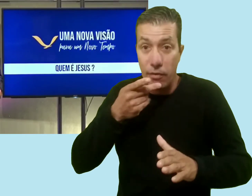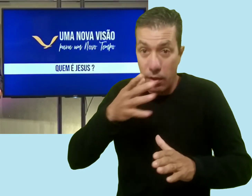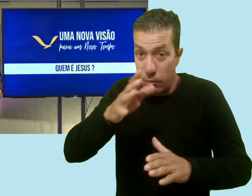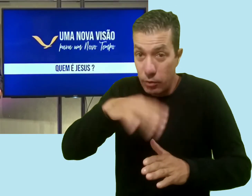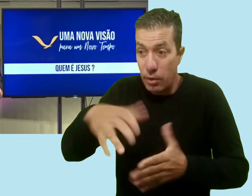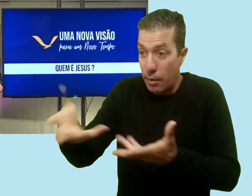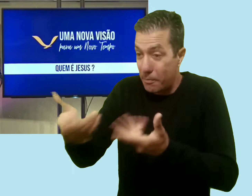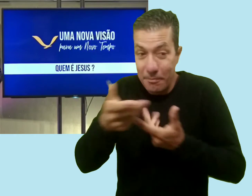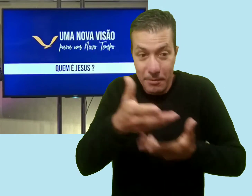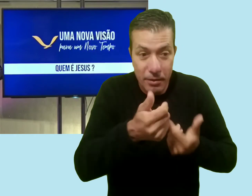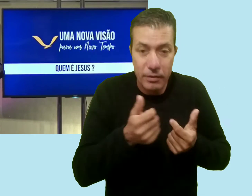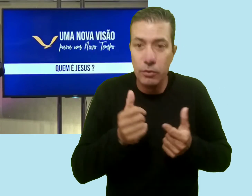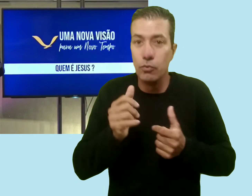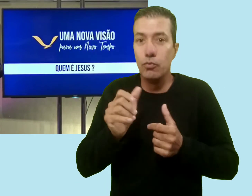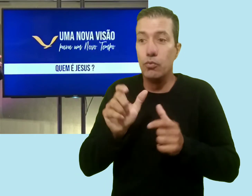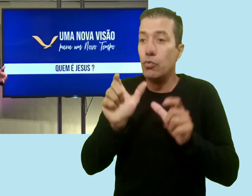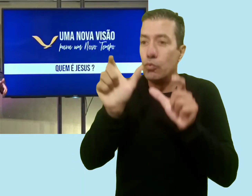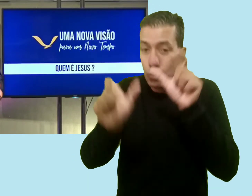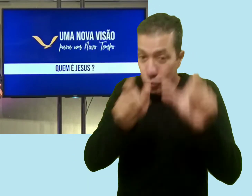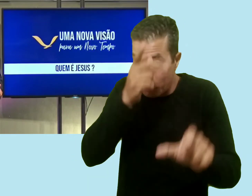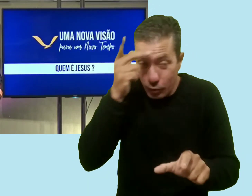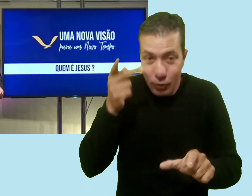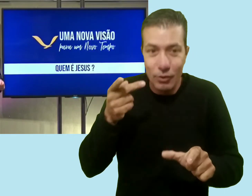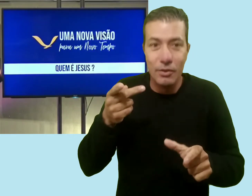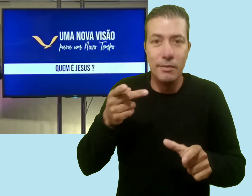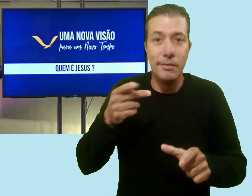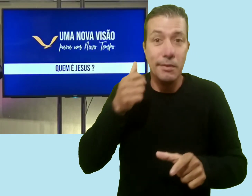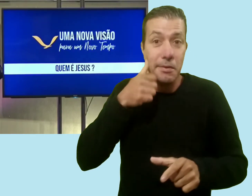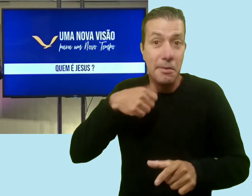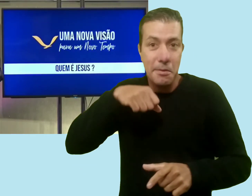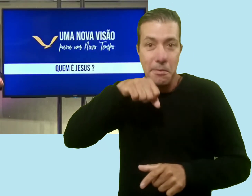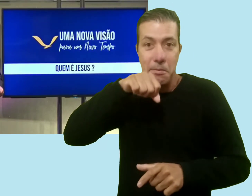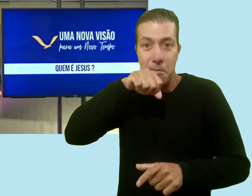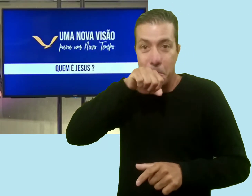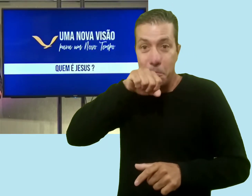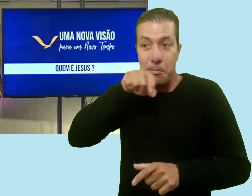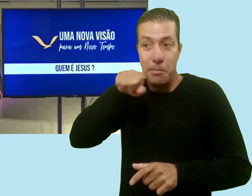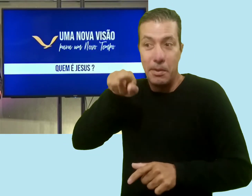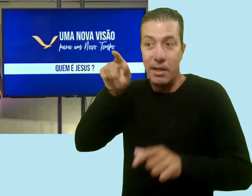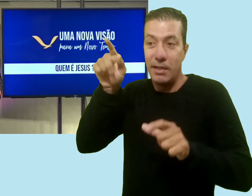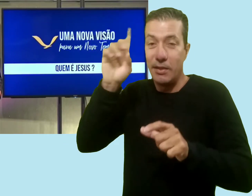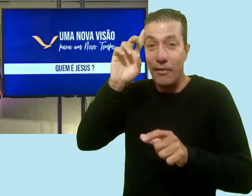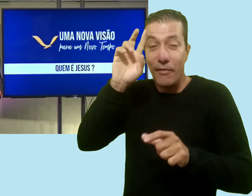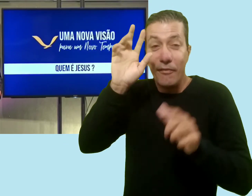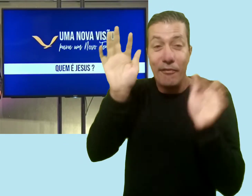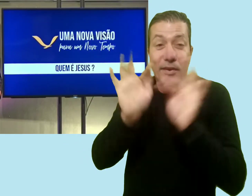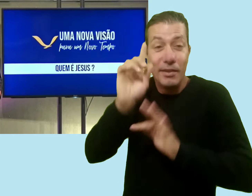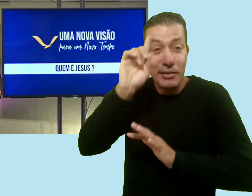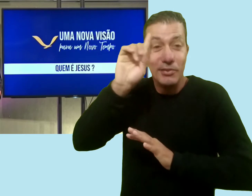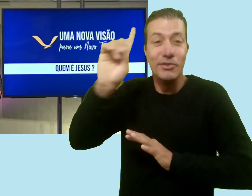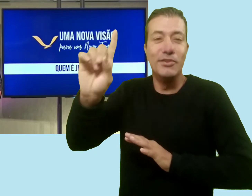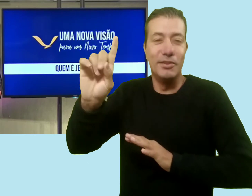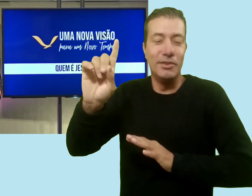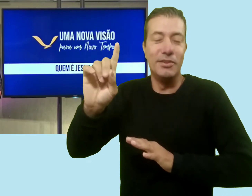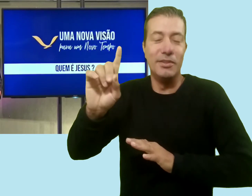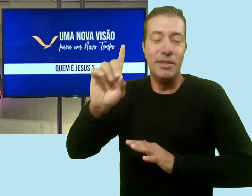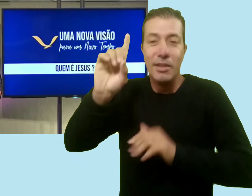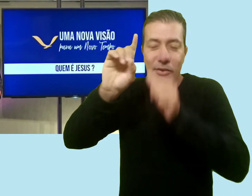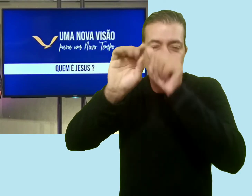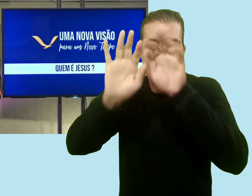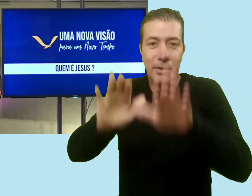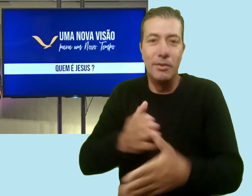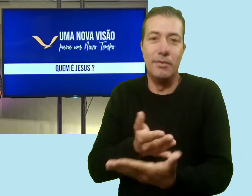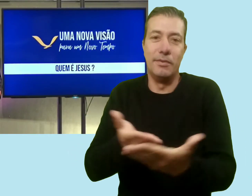uma vez dizer para vocês, sejam todos bem-vindos. E para as mamães que estão conosco, feliz Dia das Mães, que Deus